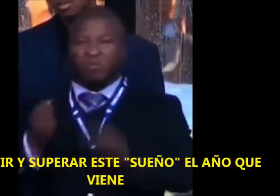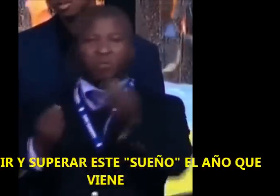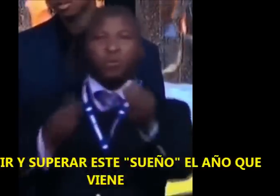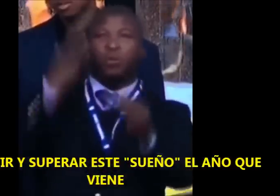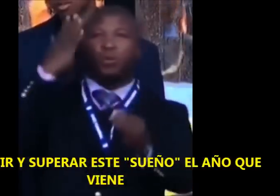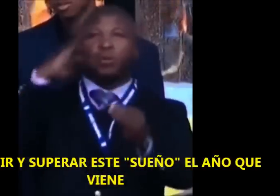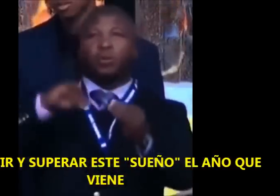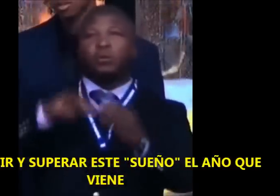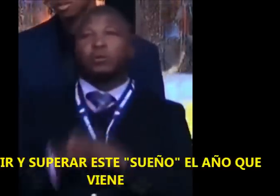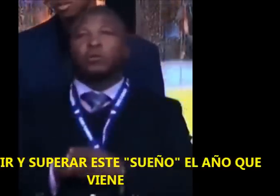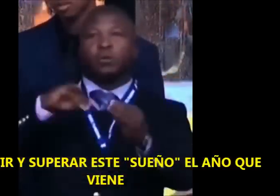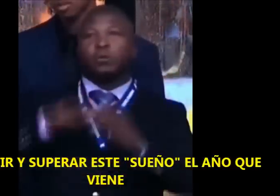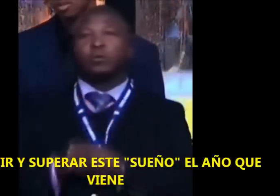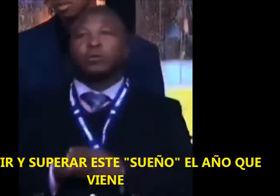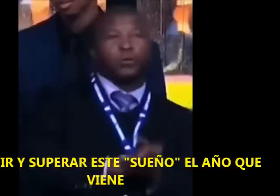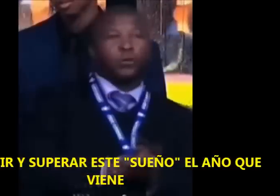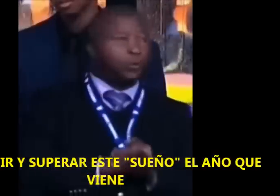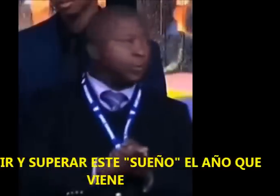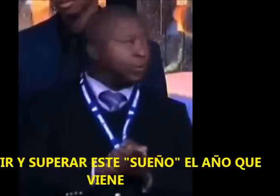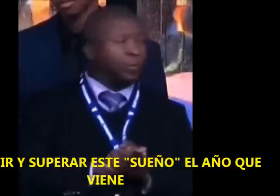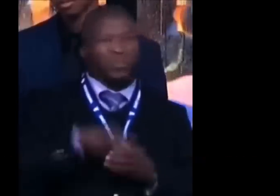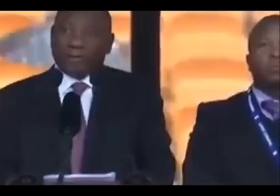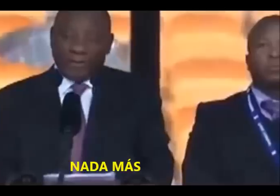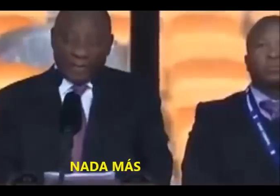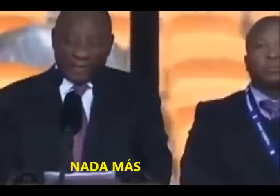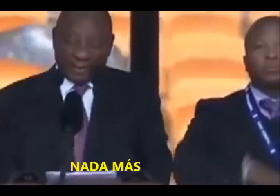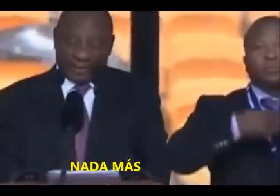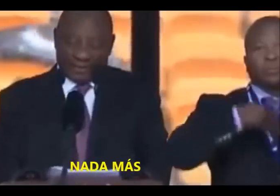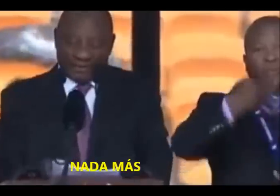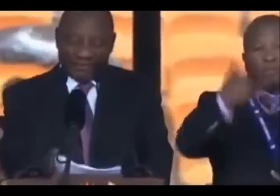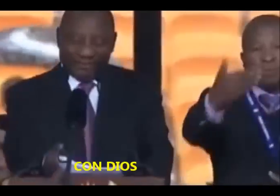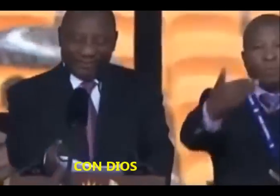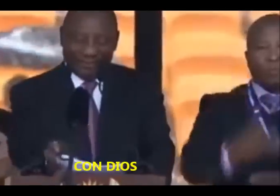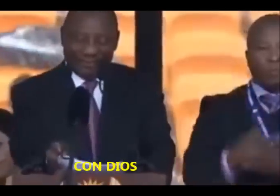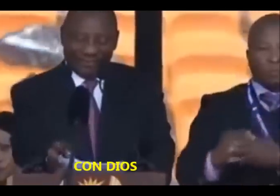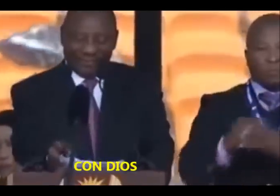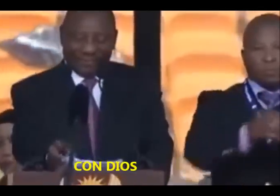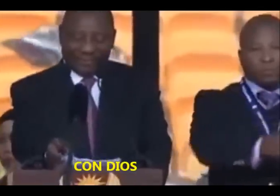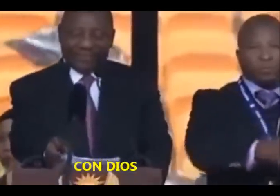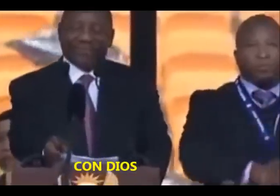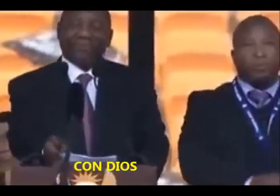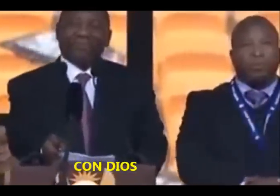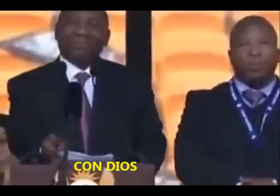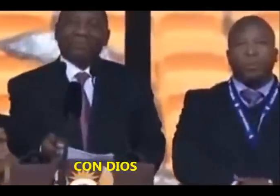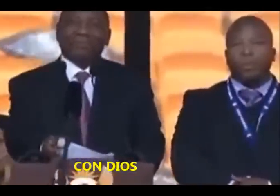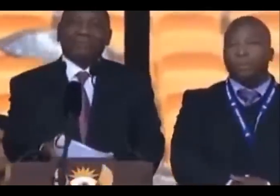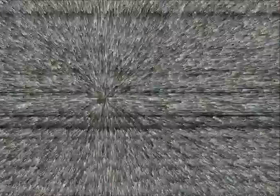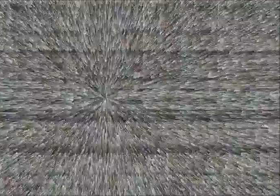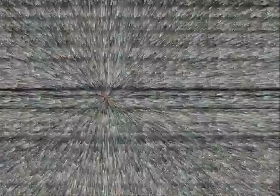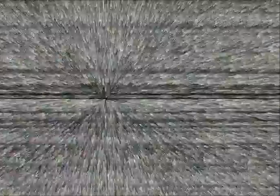dreams Even if those dreams come at a huge cost